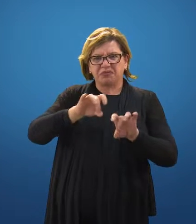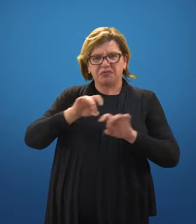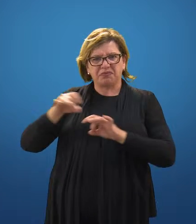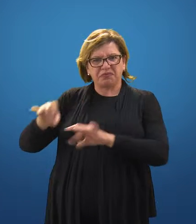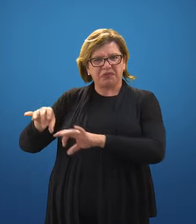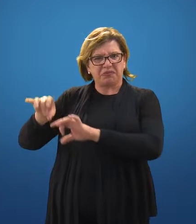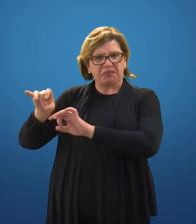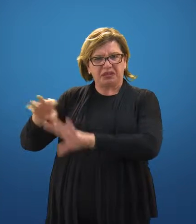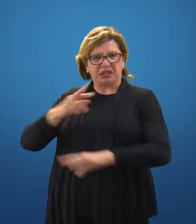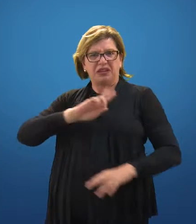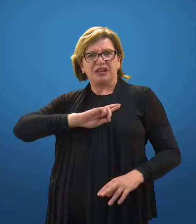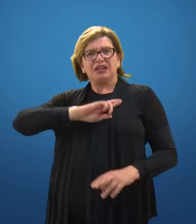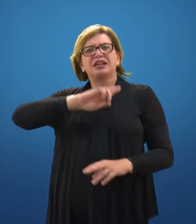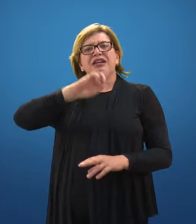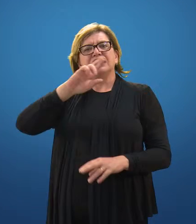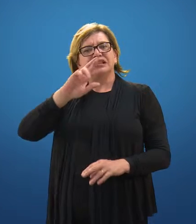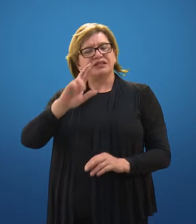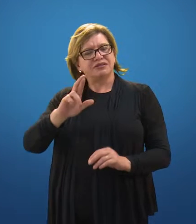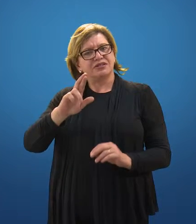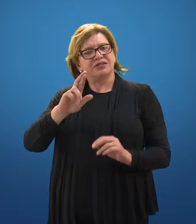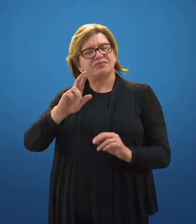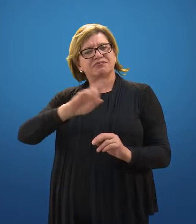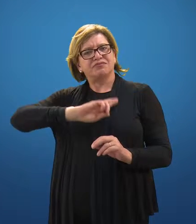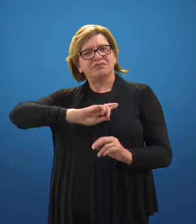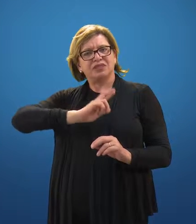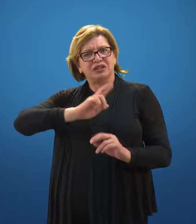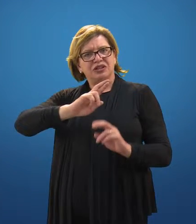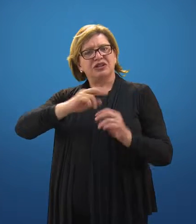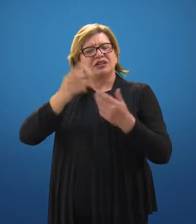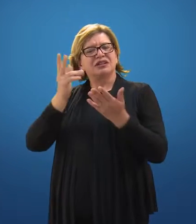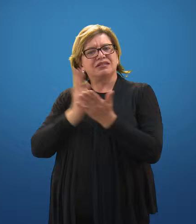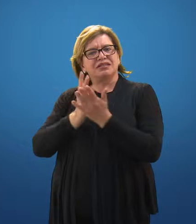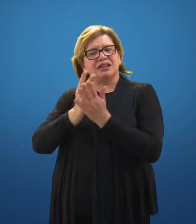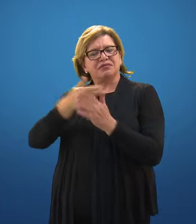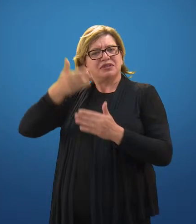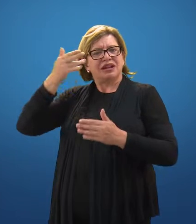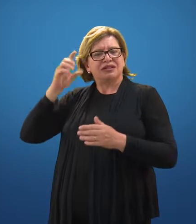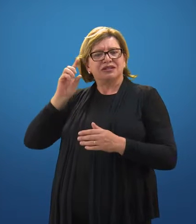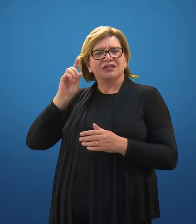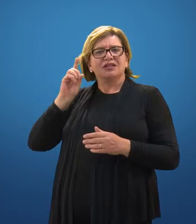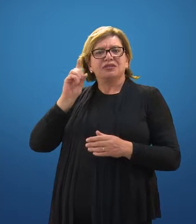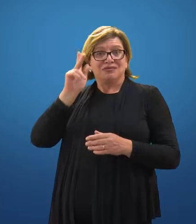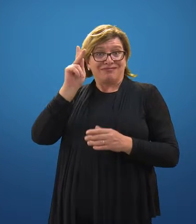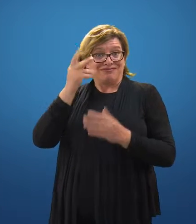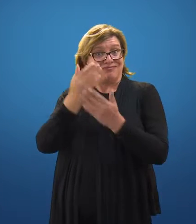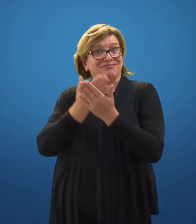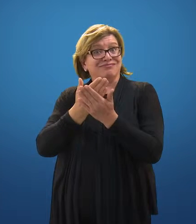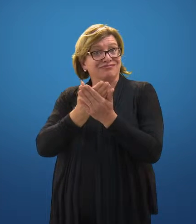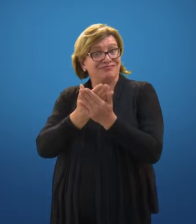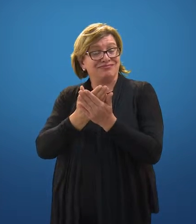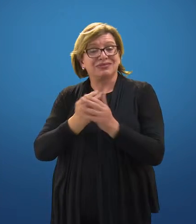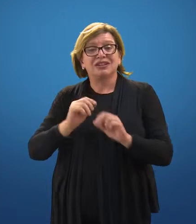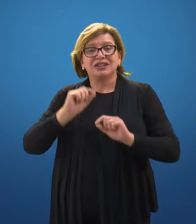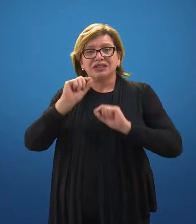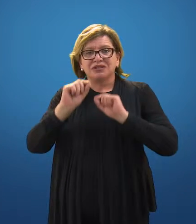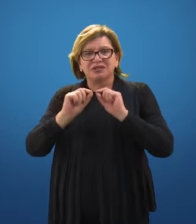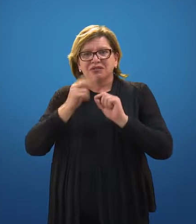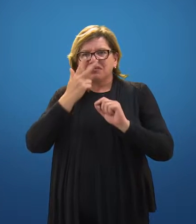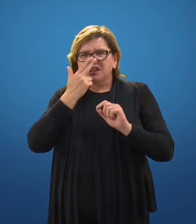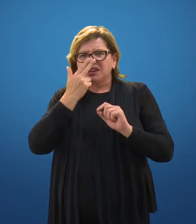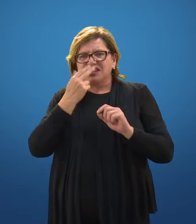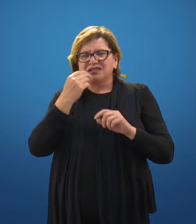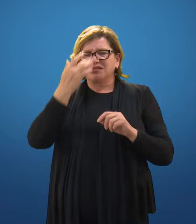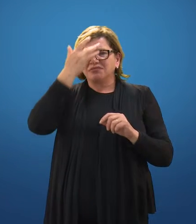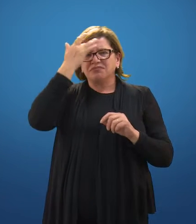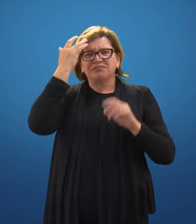religiosos, que na verdade foi um grande objeto de estudo da sociologia durkheimiana, sociologia da religião, trouxe um